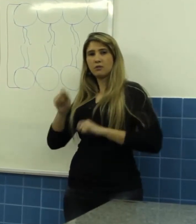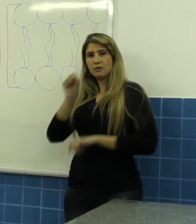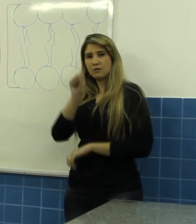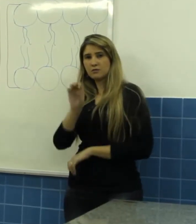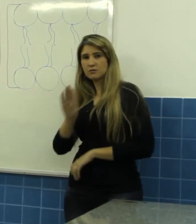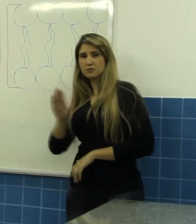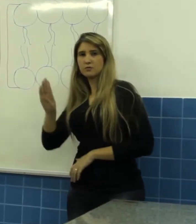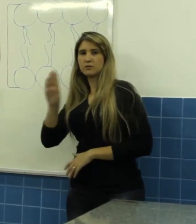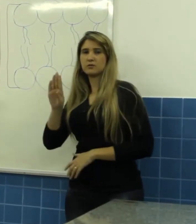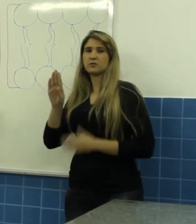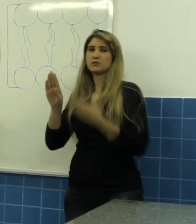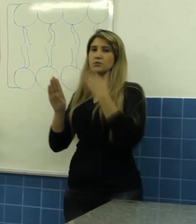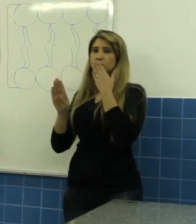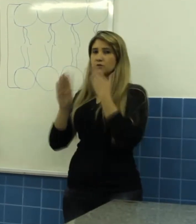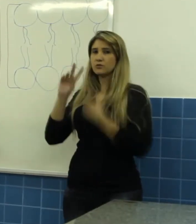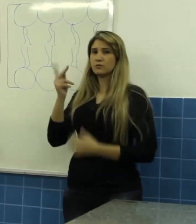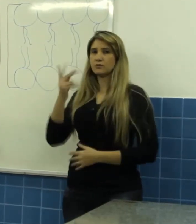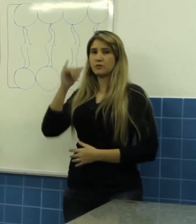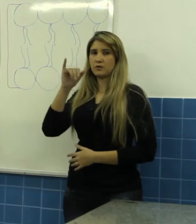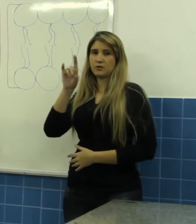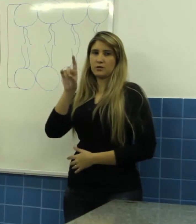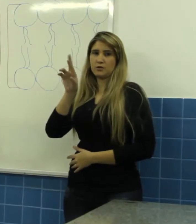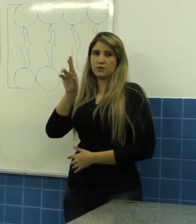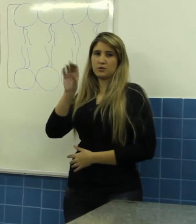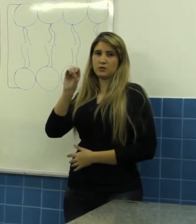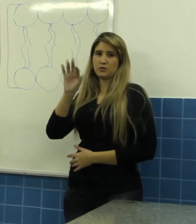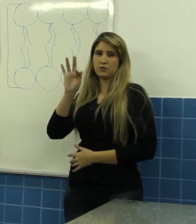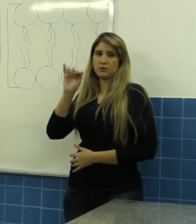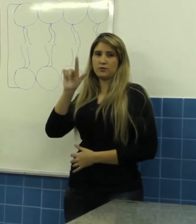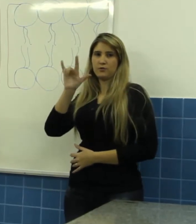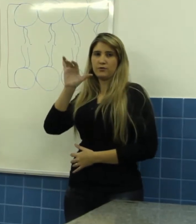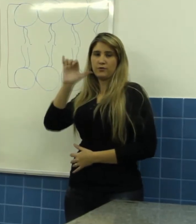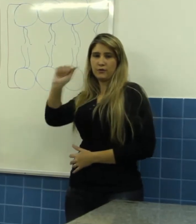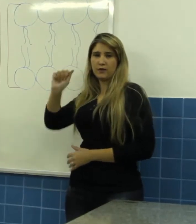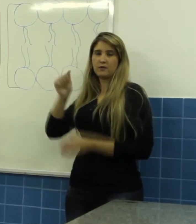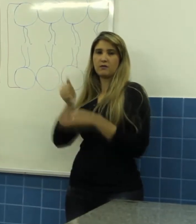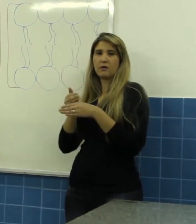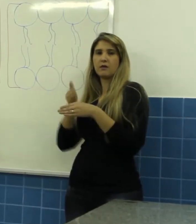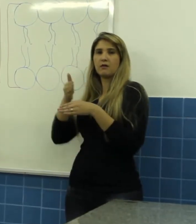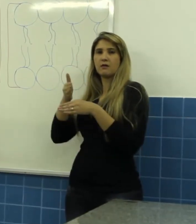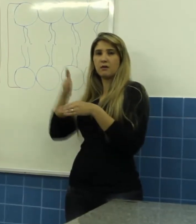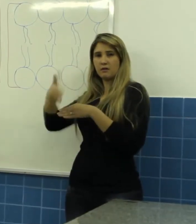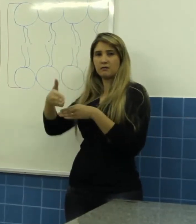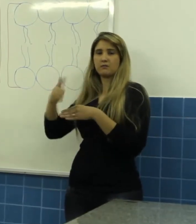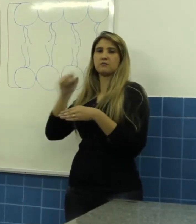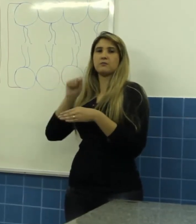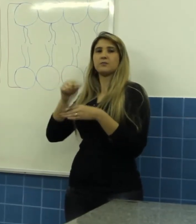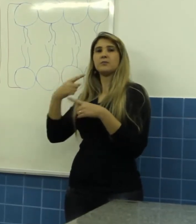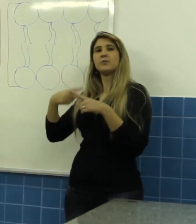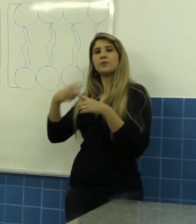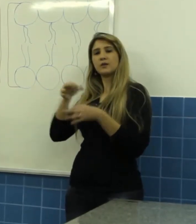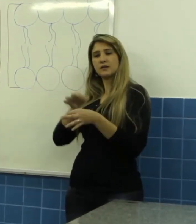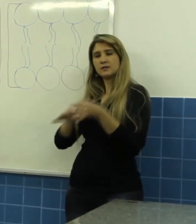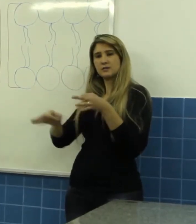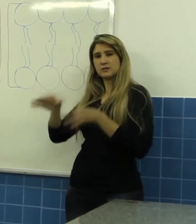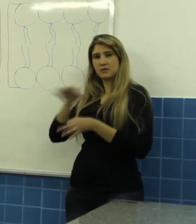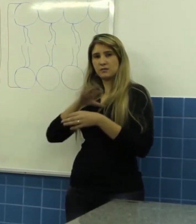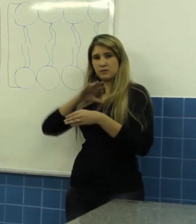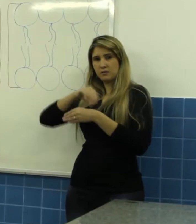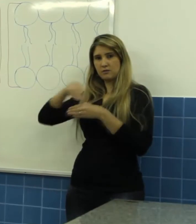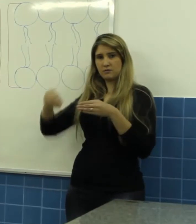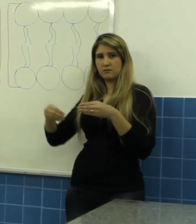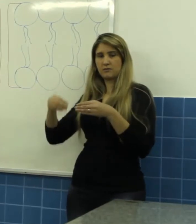hidrofílicas alcançam o compartimento intracelular? Porque a célula, ela precisa de